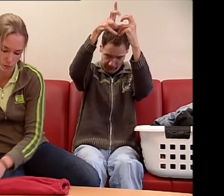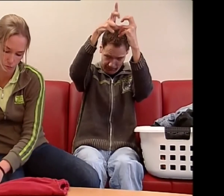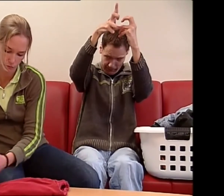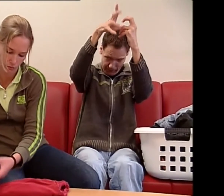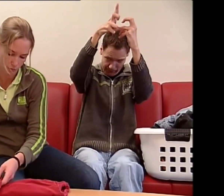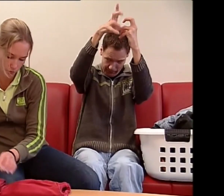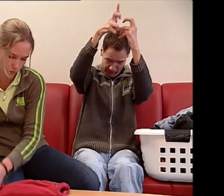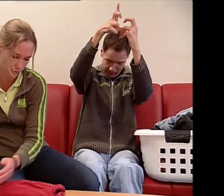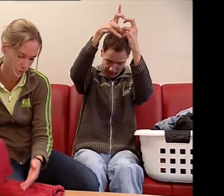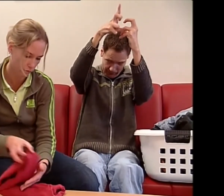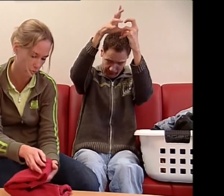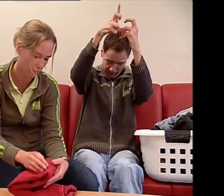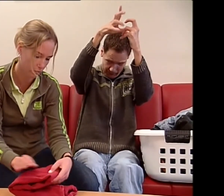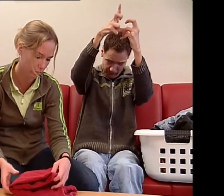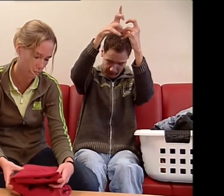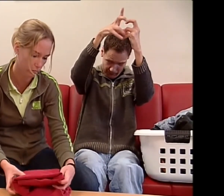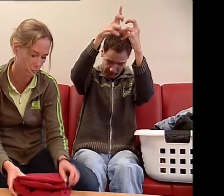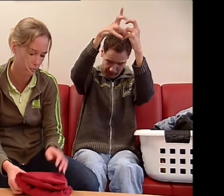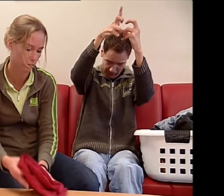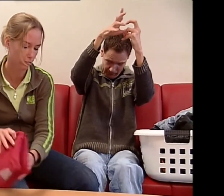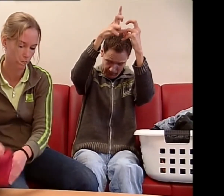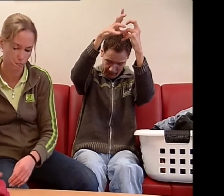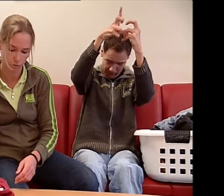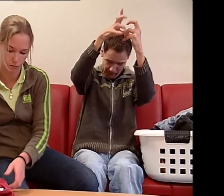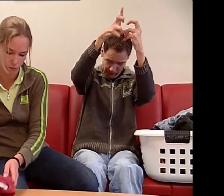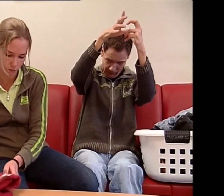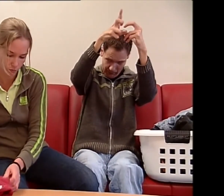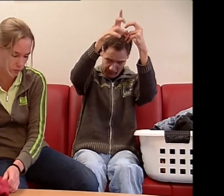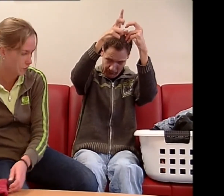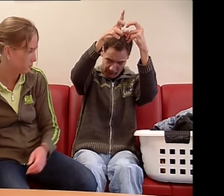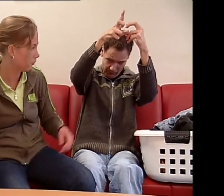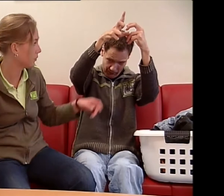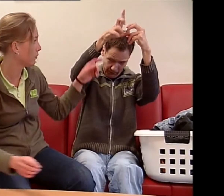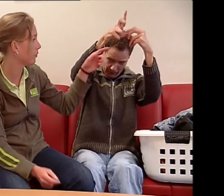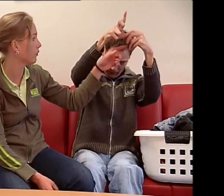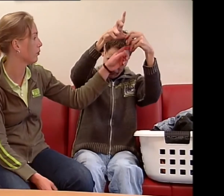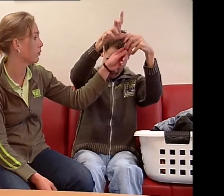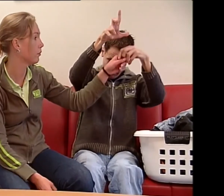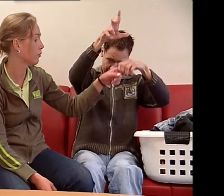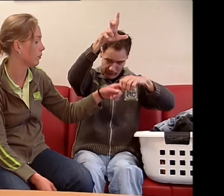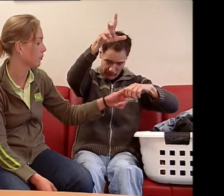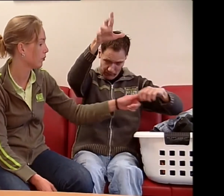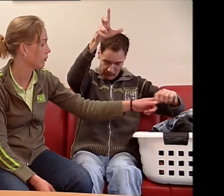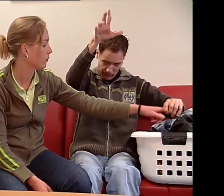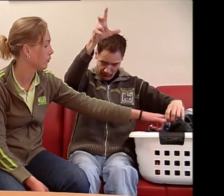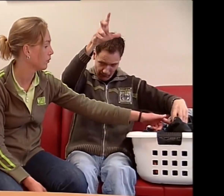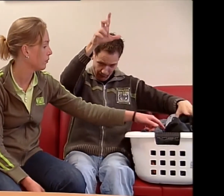De was hoort hier ook bij. Vrouwtje geeft hem een teken dat hij een kledingstuk kan